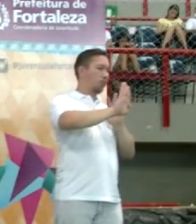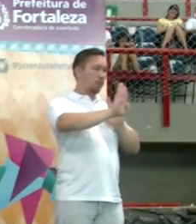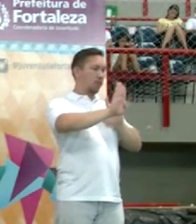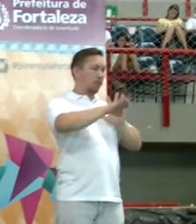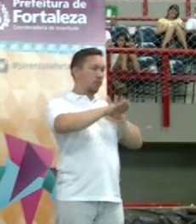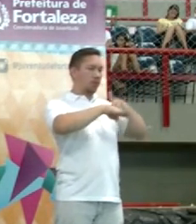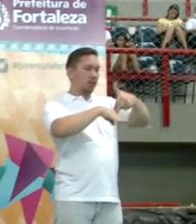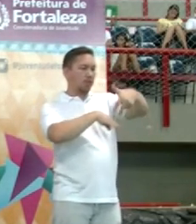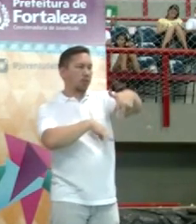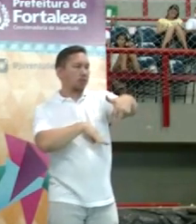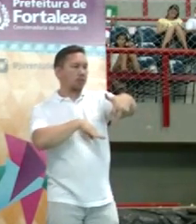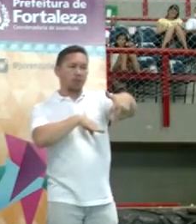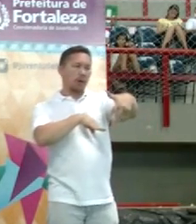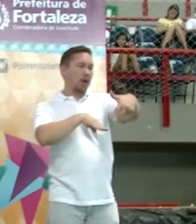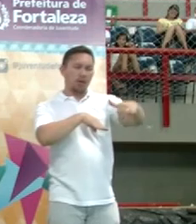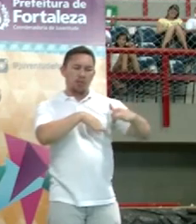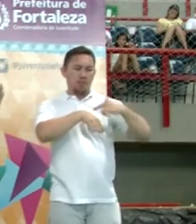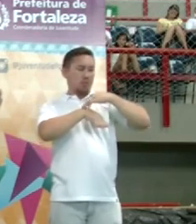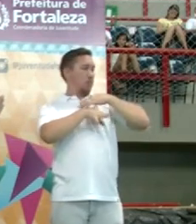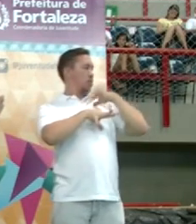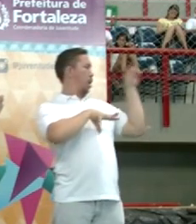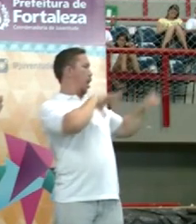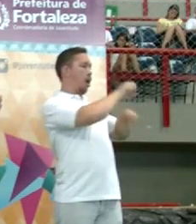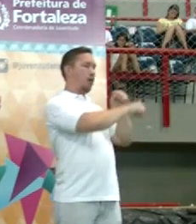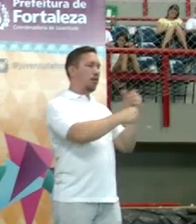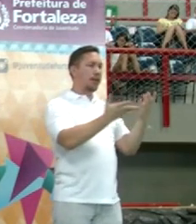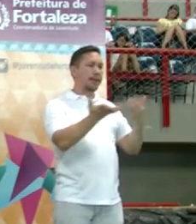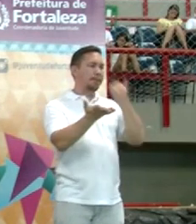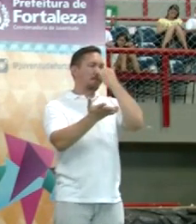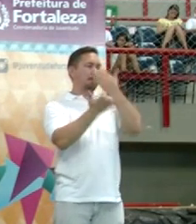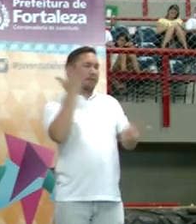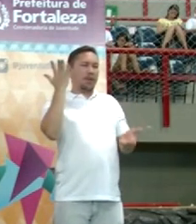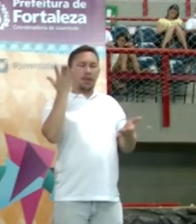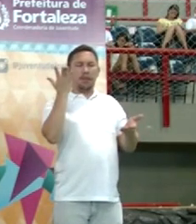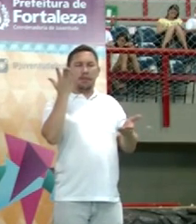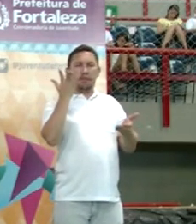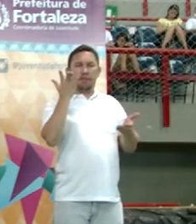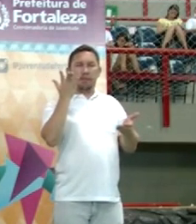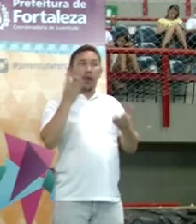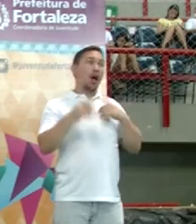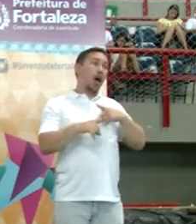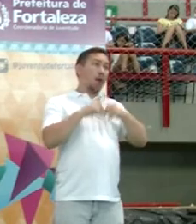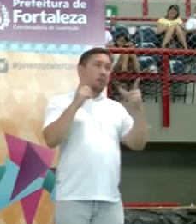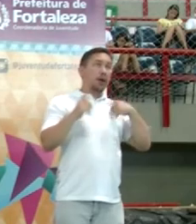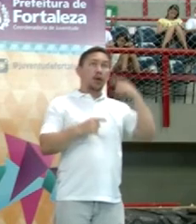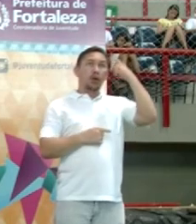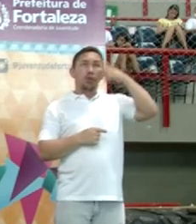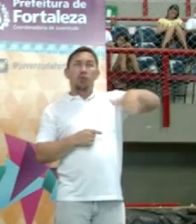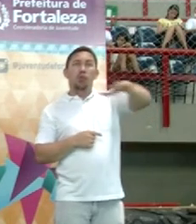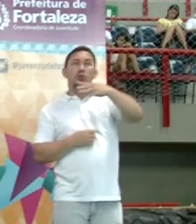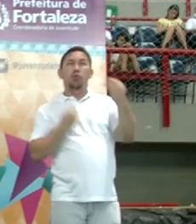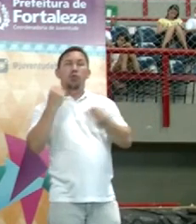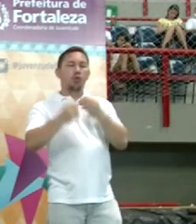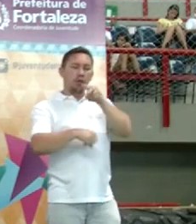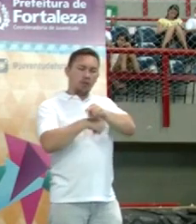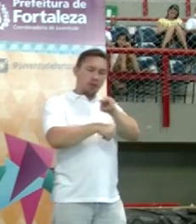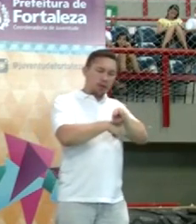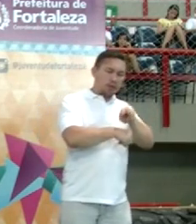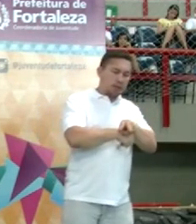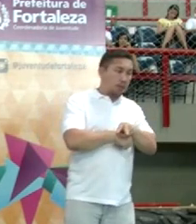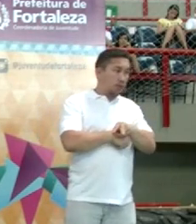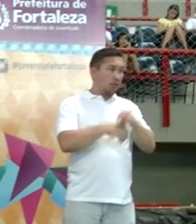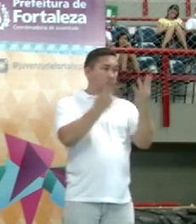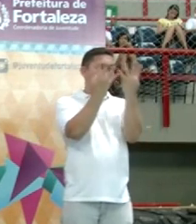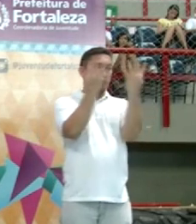pelo portão, invadiu o feudo. E aí não tem mais o que fazer, tá? Logicamente, como é que eu faço para vigiar?